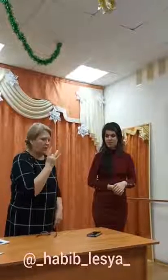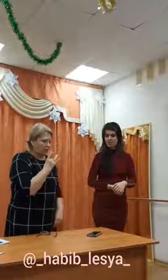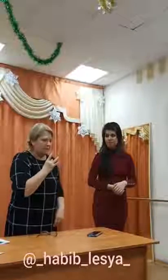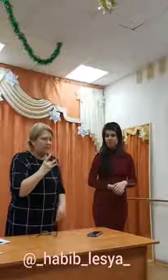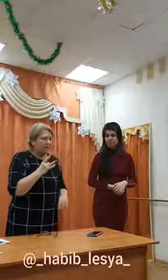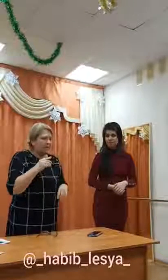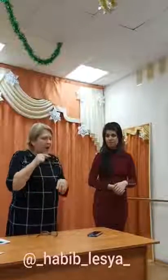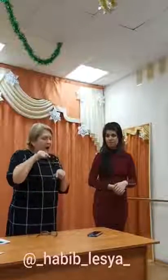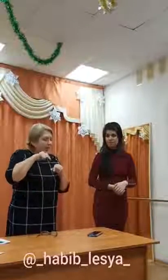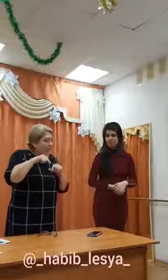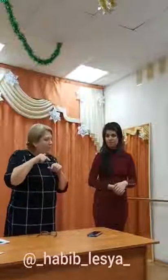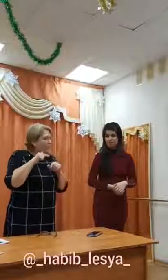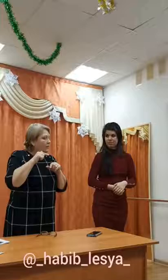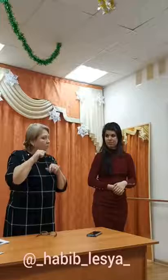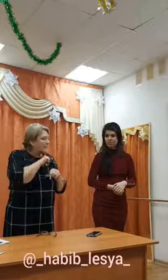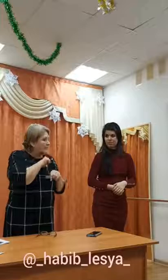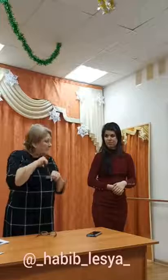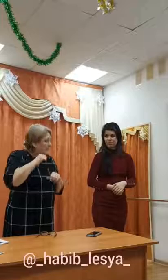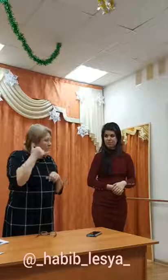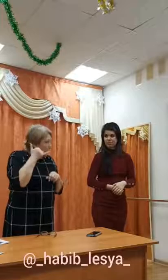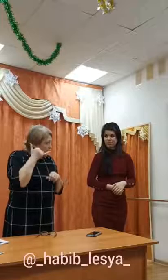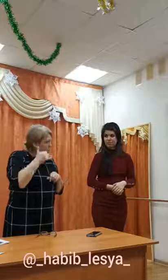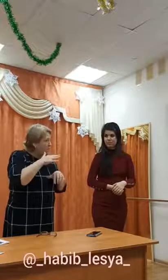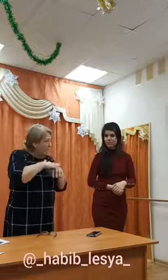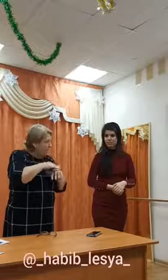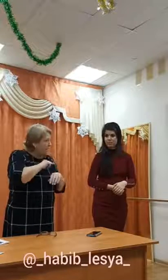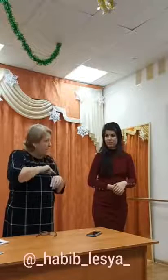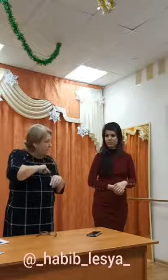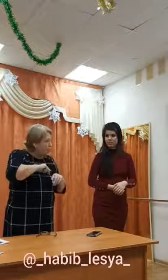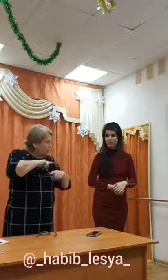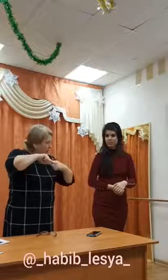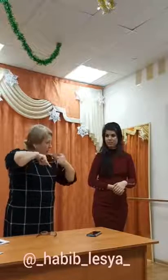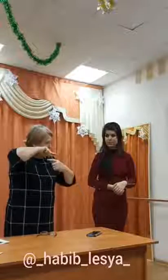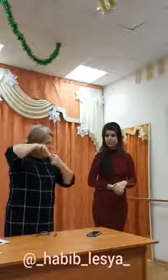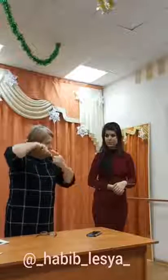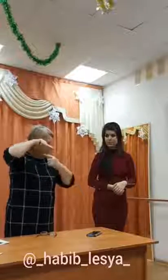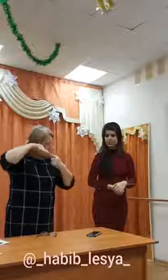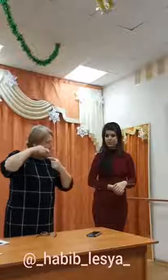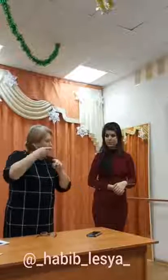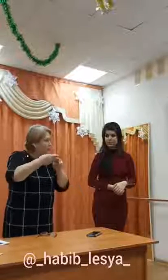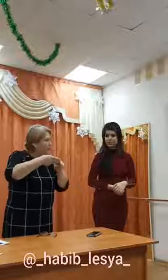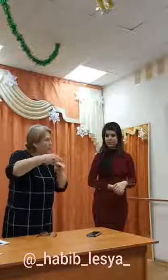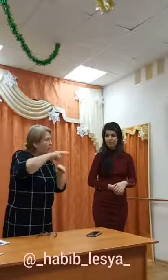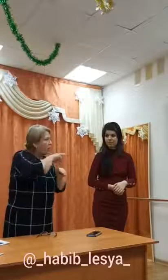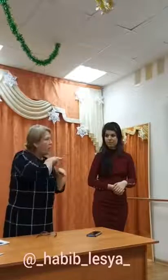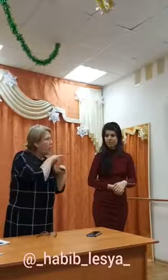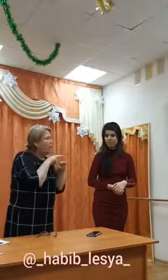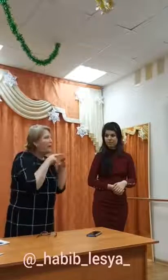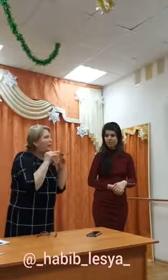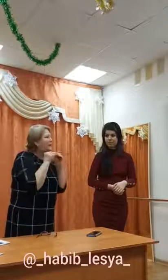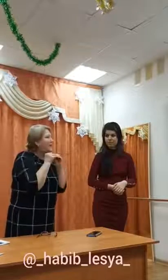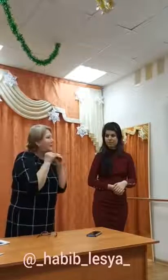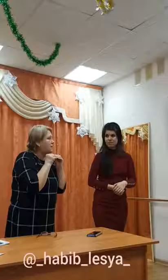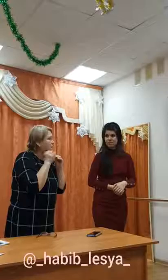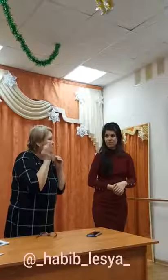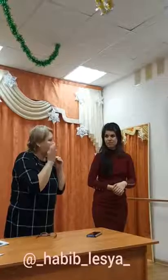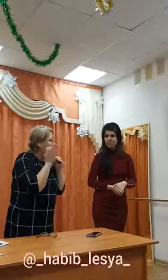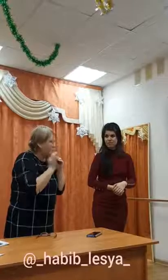А там сам телефон, банк работает, возвращают